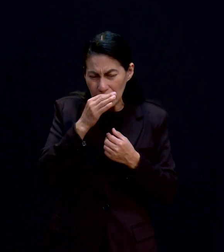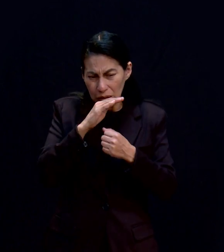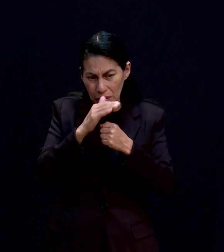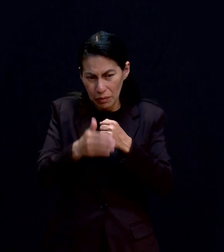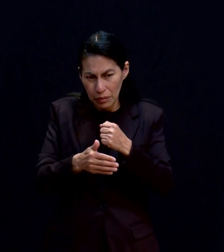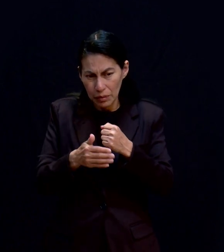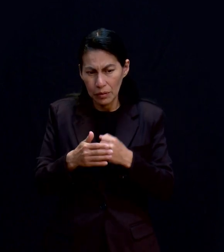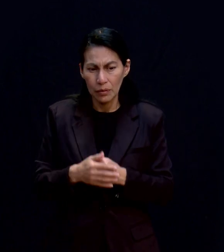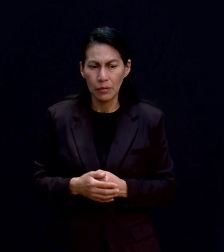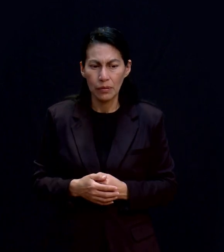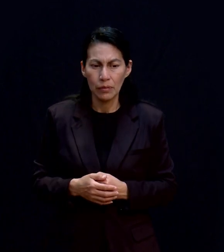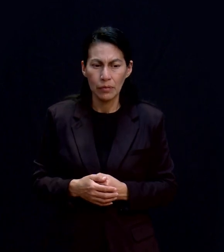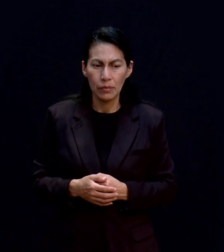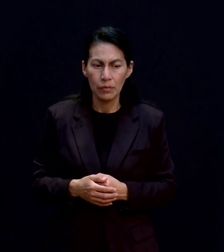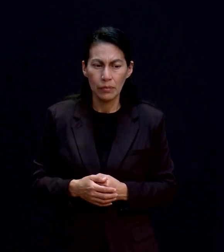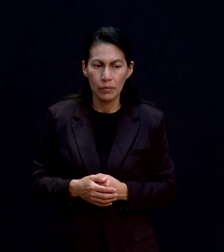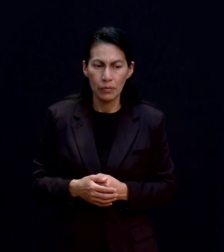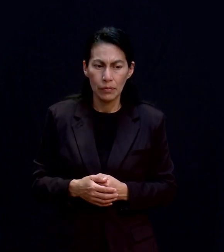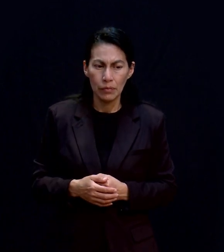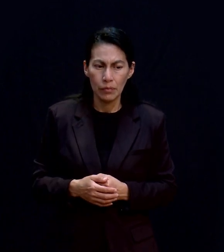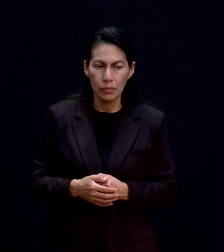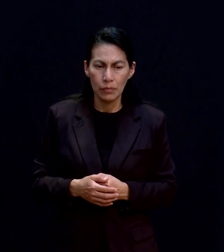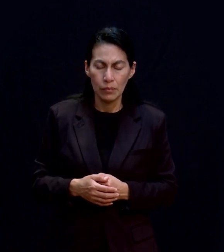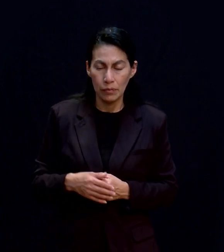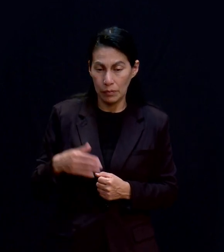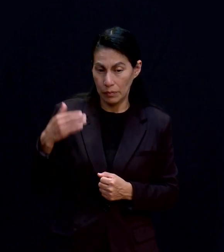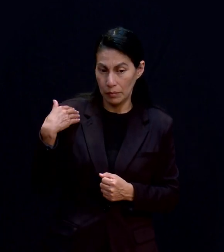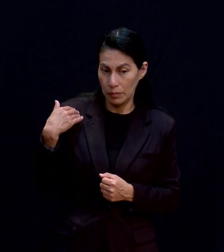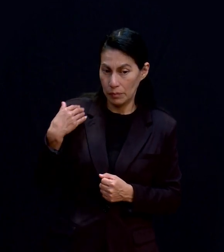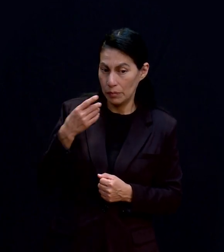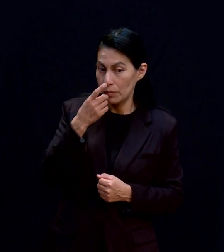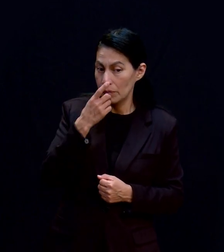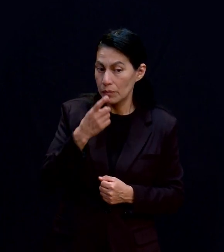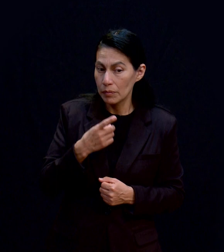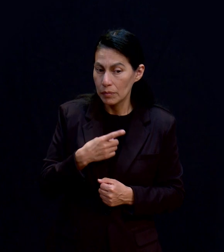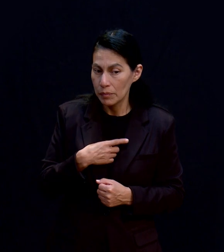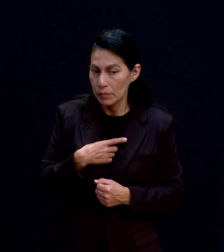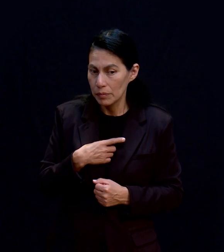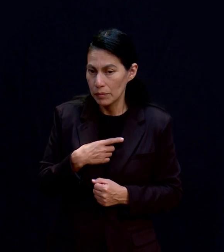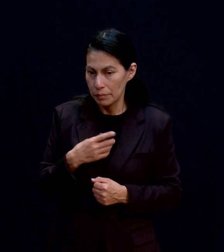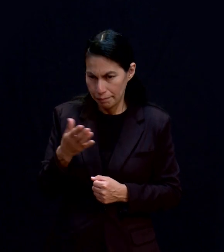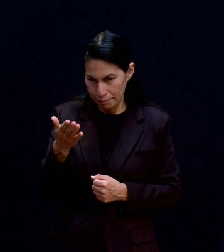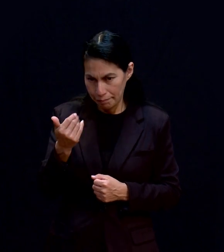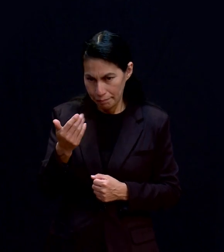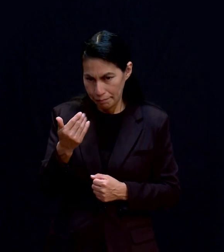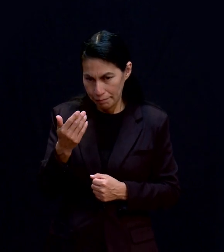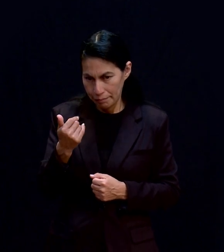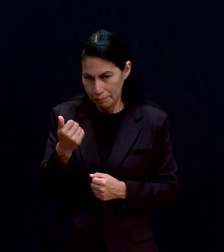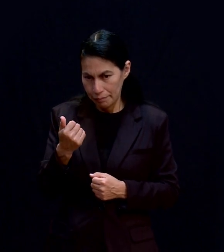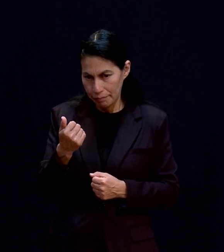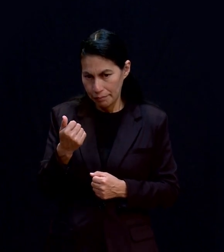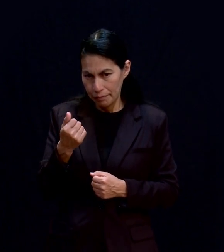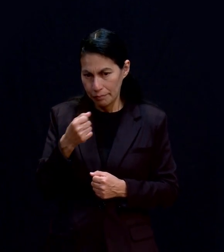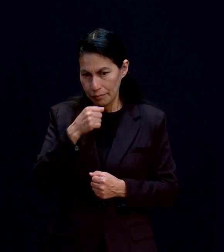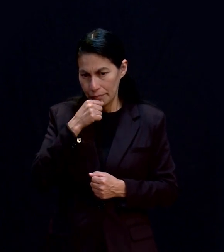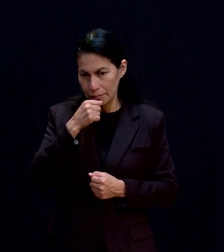estudios y me vuelven a llamar y me dicen sabes que ven para acá te vamos a